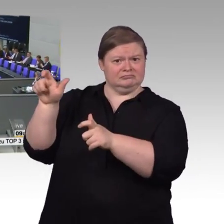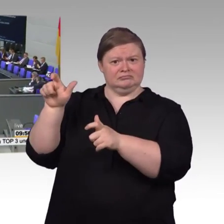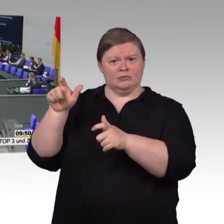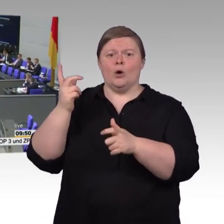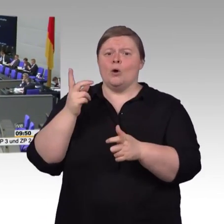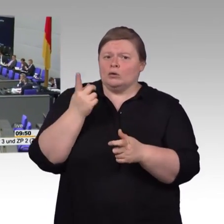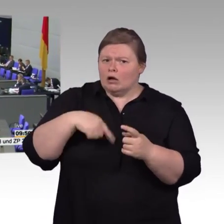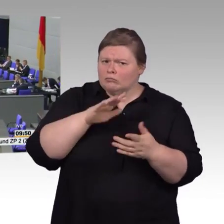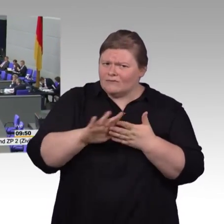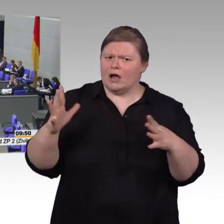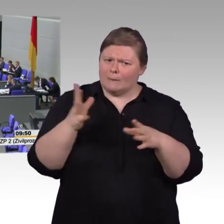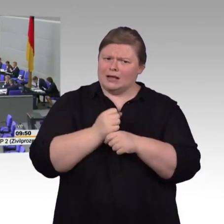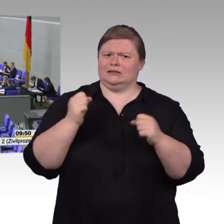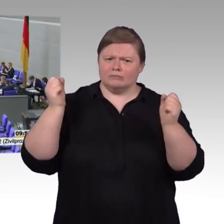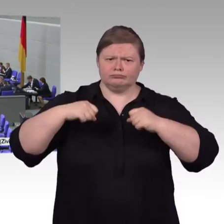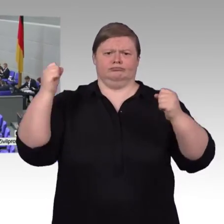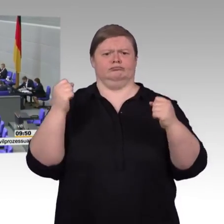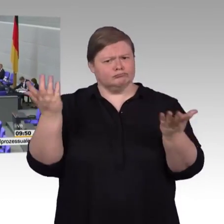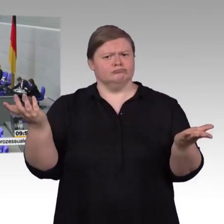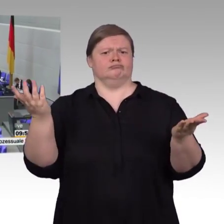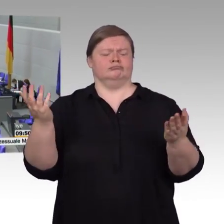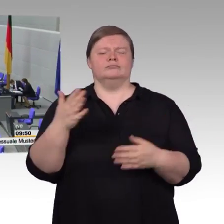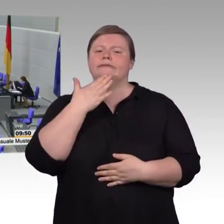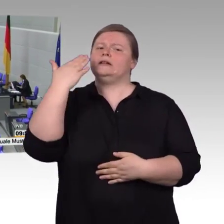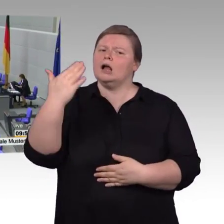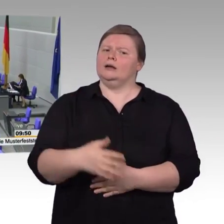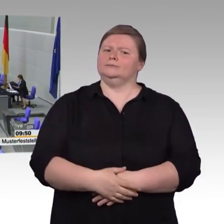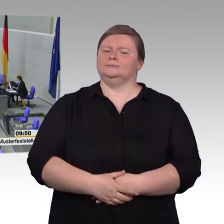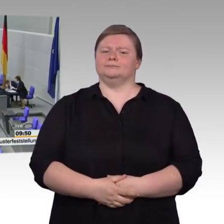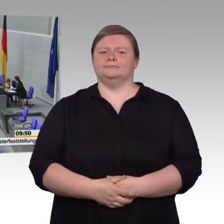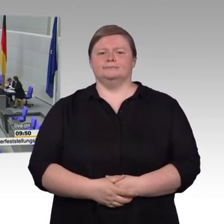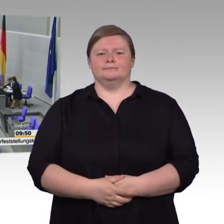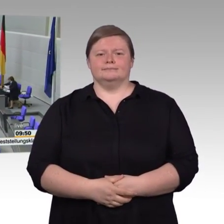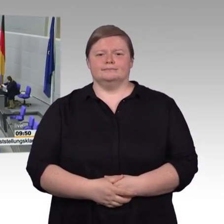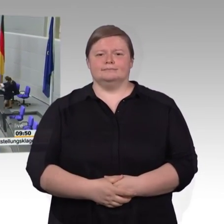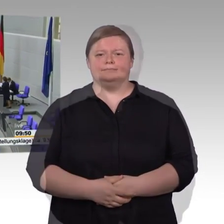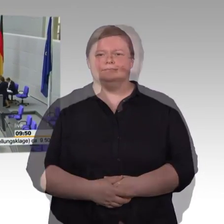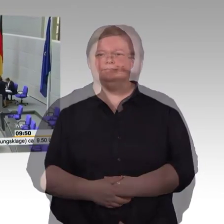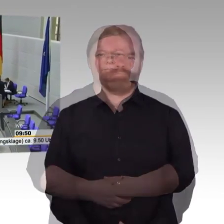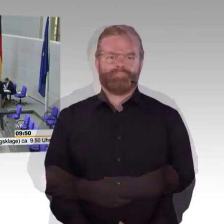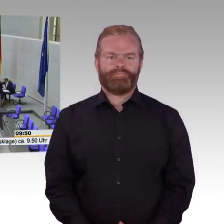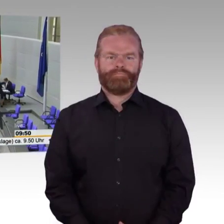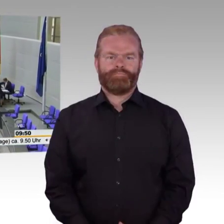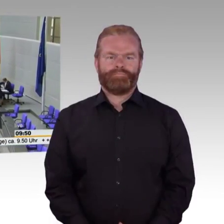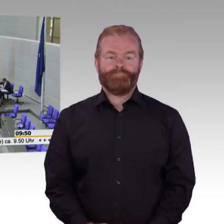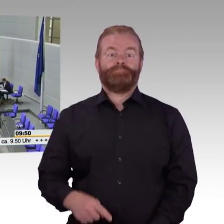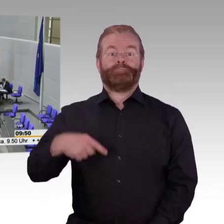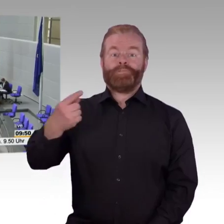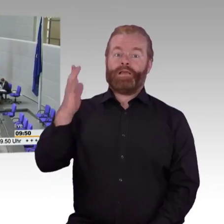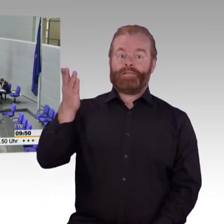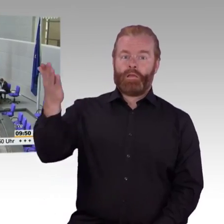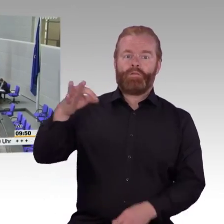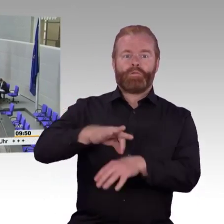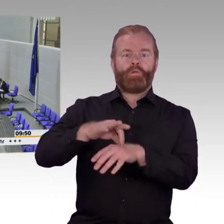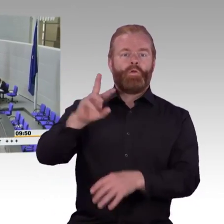Herr Präsident, meine sehr verehrten Damen und Herren, mit der Musterfeststellungsklage erleichtern wir die Rechtsdurchsetzung für